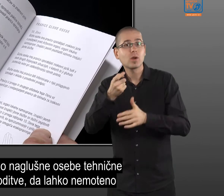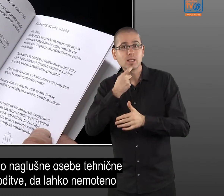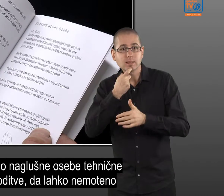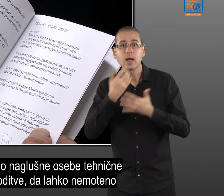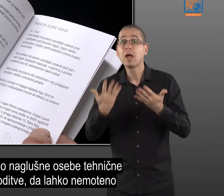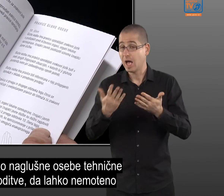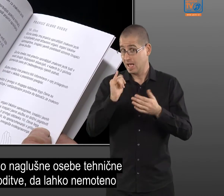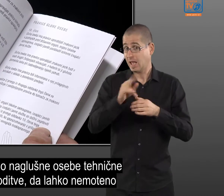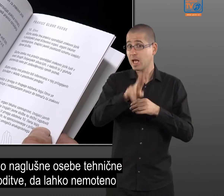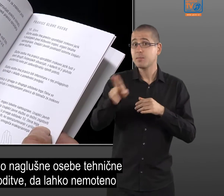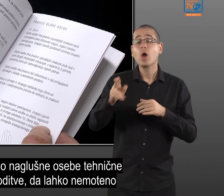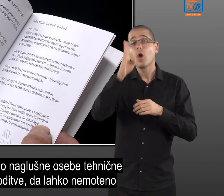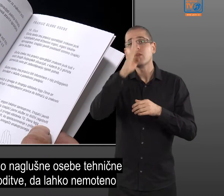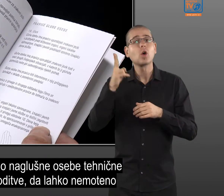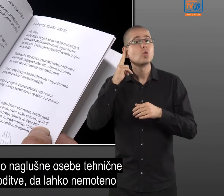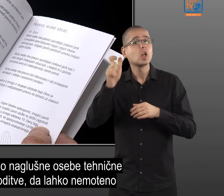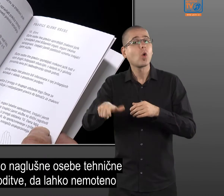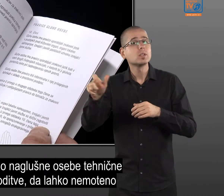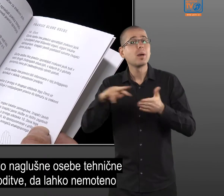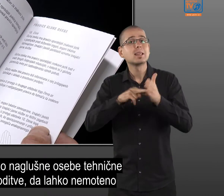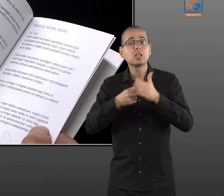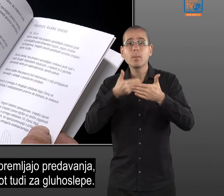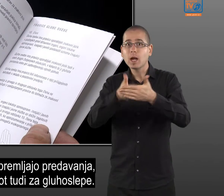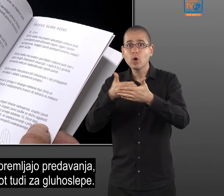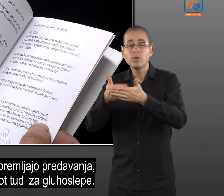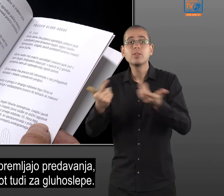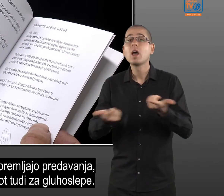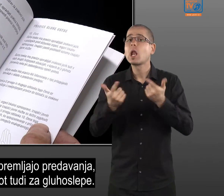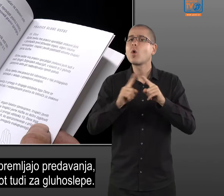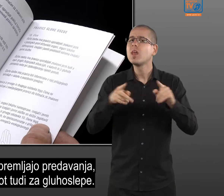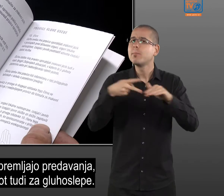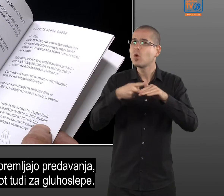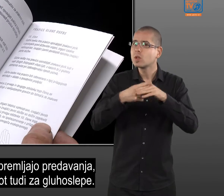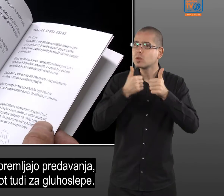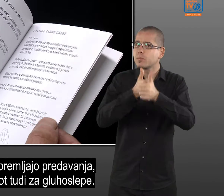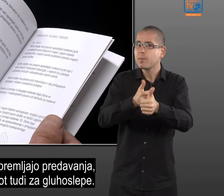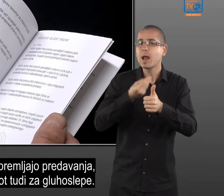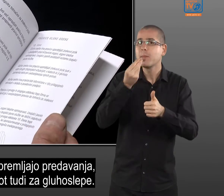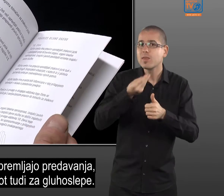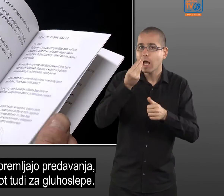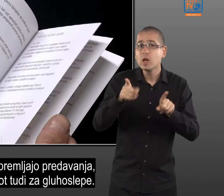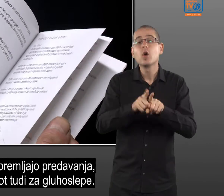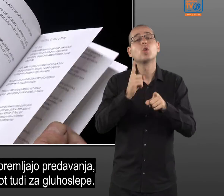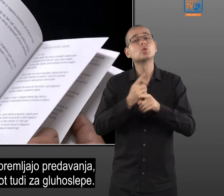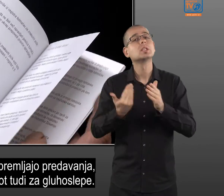osebe tehnične prilagoditve, da lahko nemotno spremljajo predavanja, kot tudi za gluhoslepe.